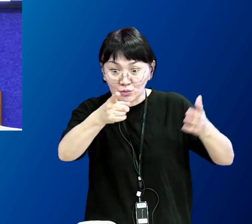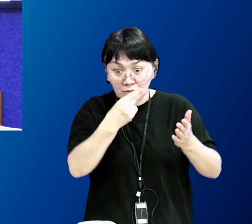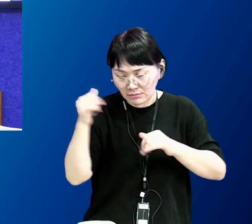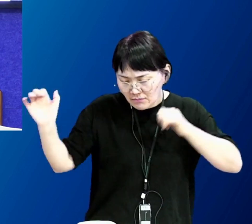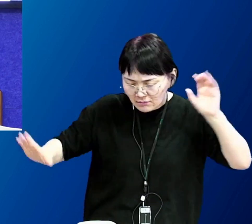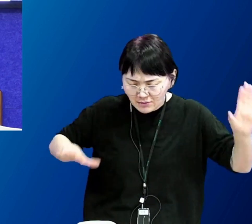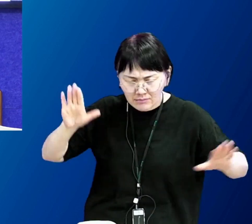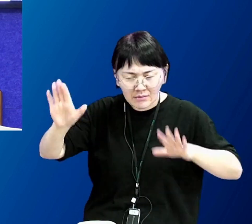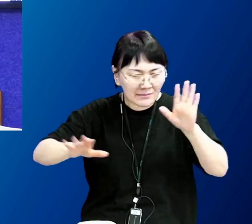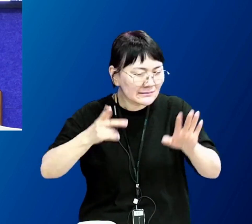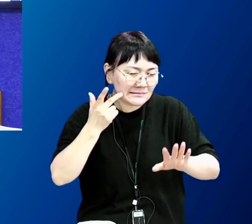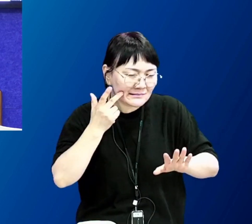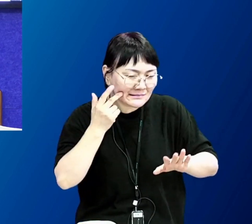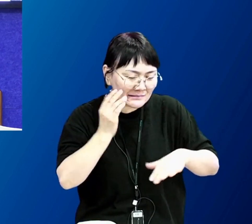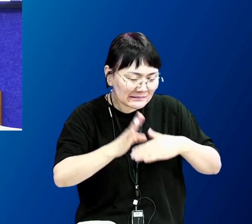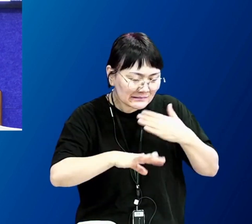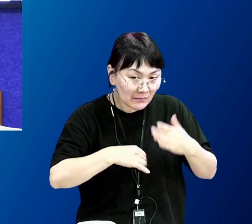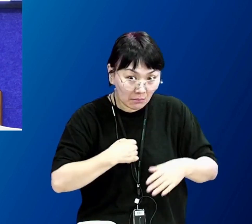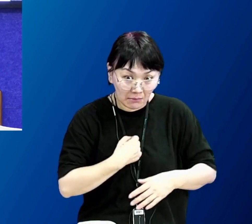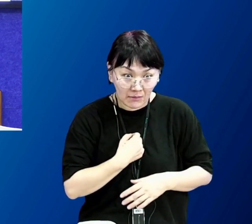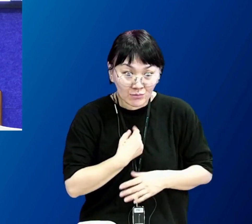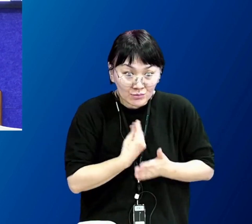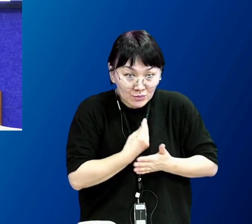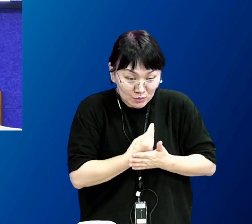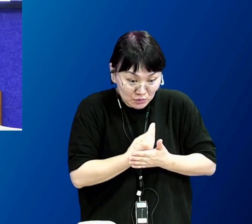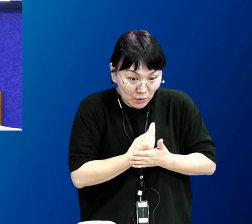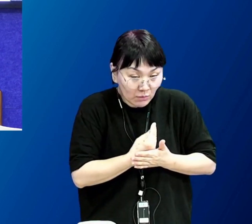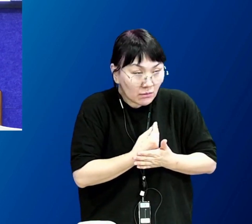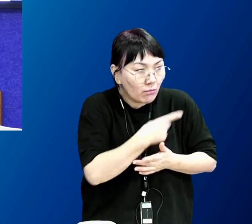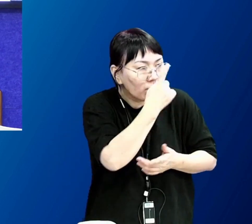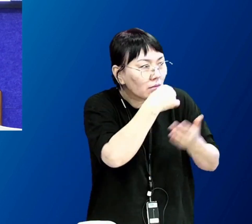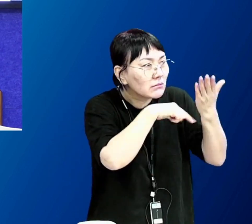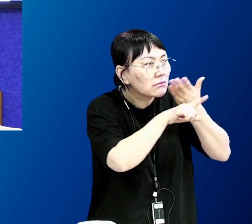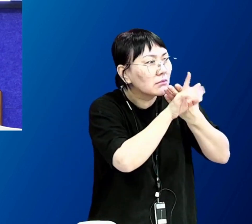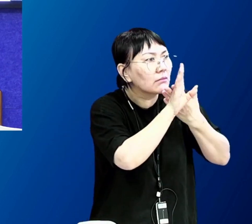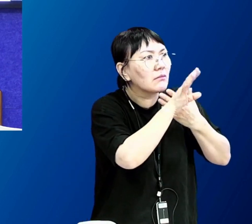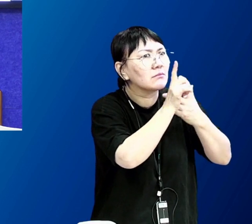гүнийг вэ штэ. Ганцаараа гэртээ суужгаад ойлгодог юм биш.